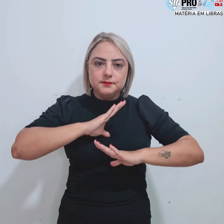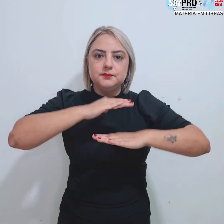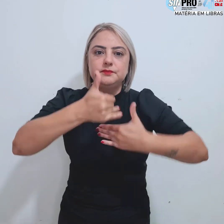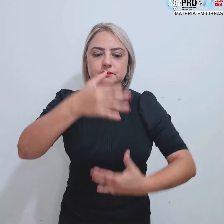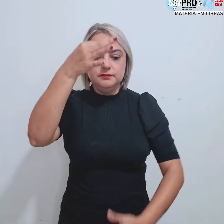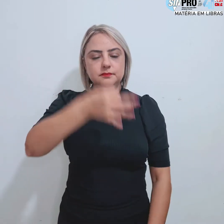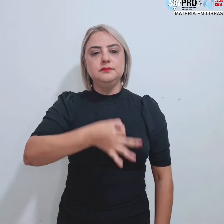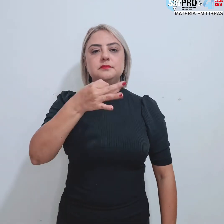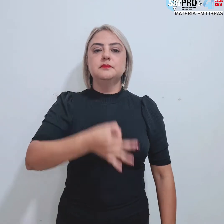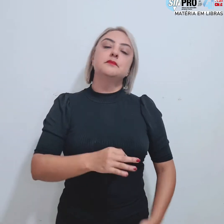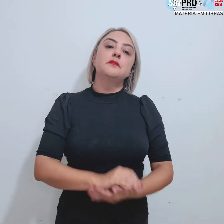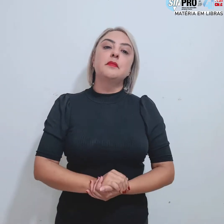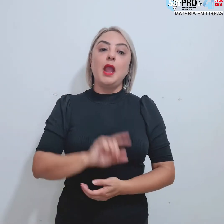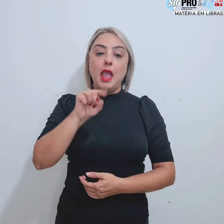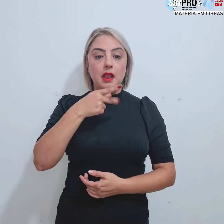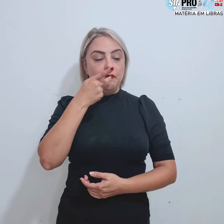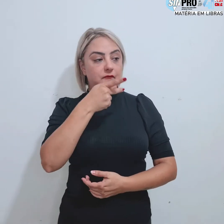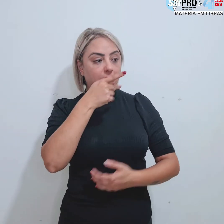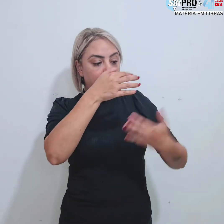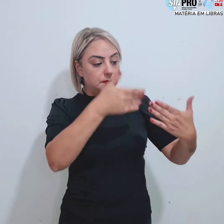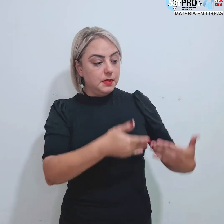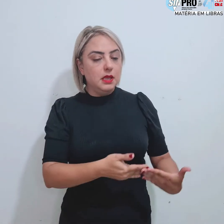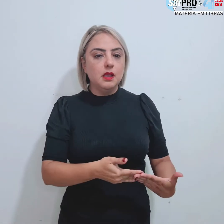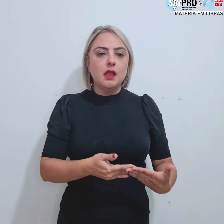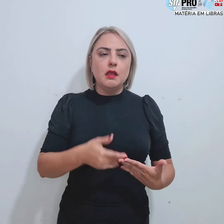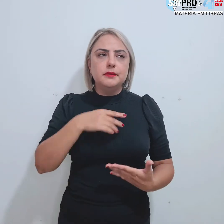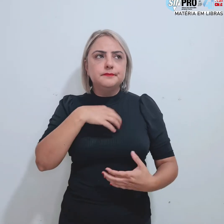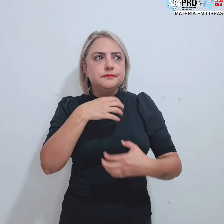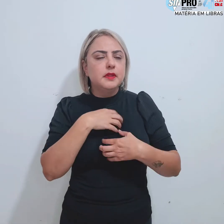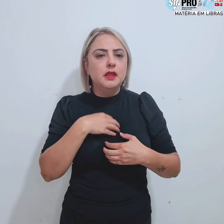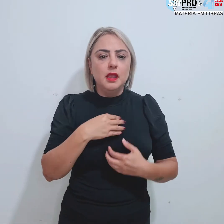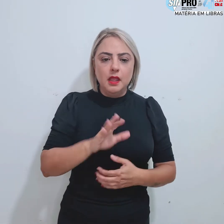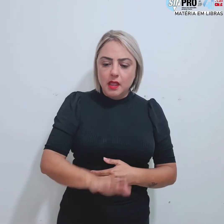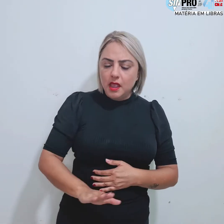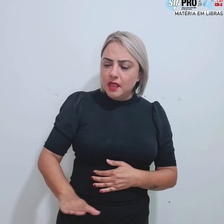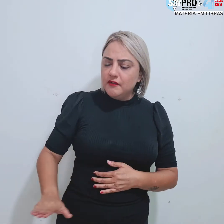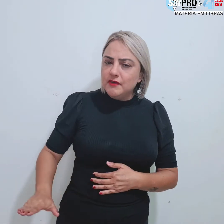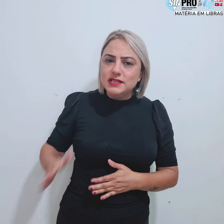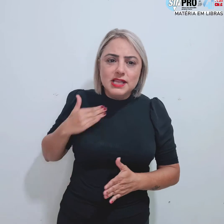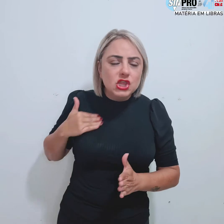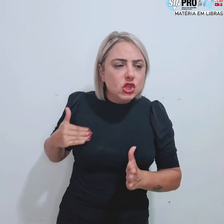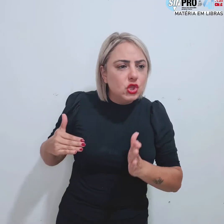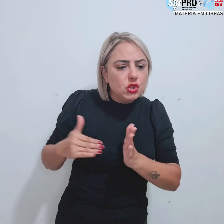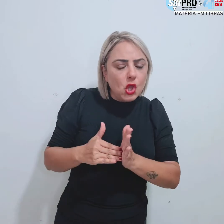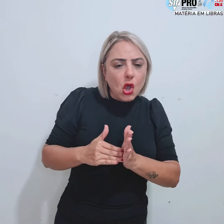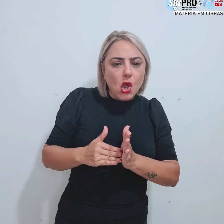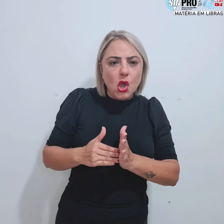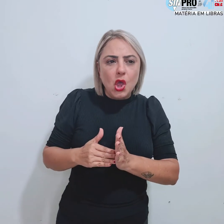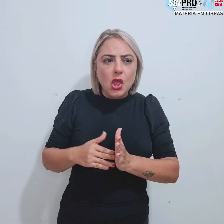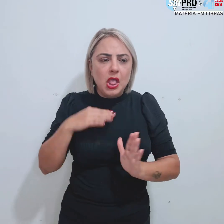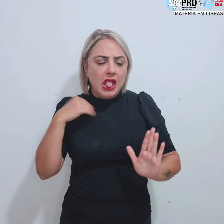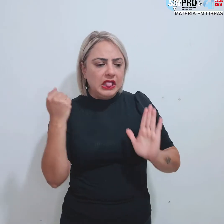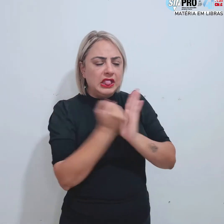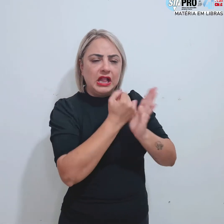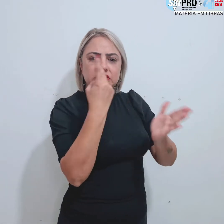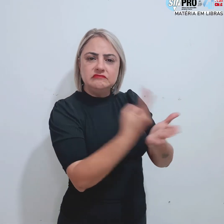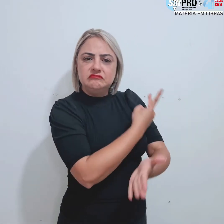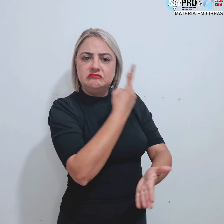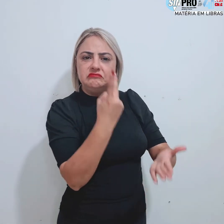coragem e certeza. Ele conta que passou a infância inteira taxado como errado.